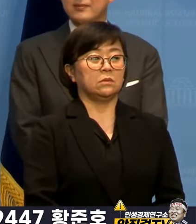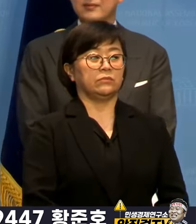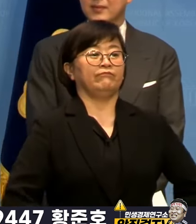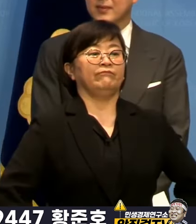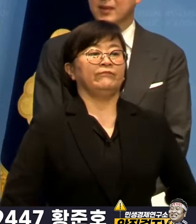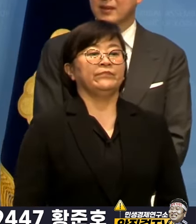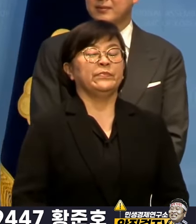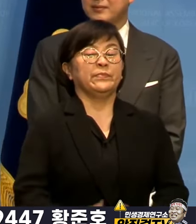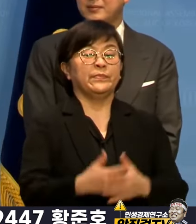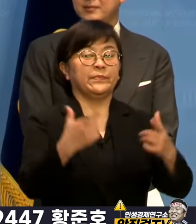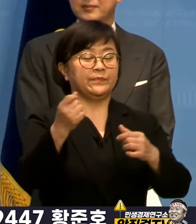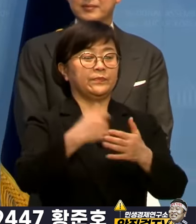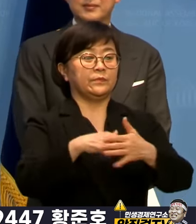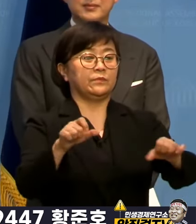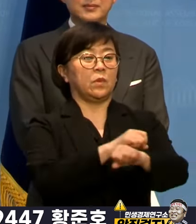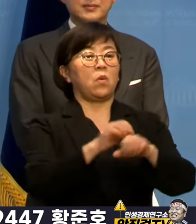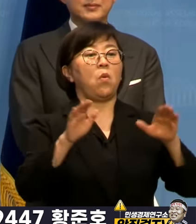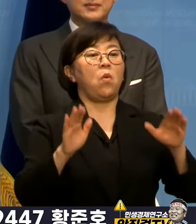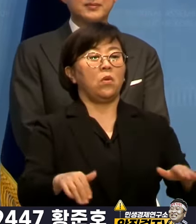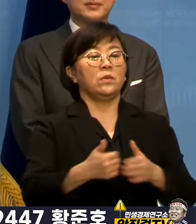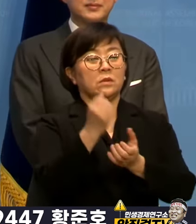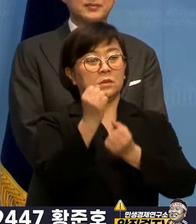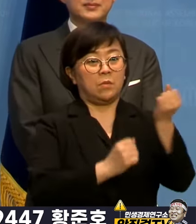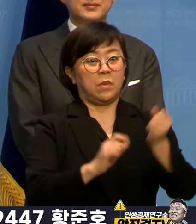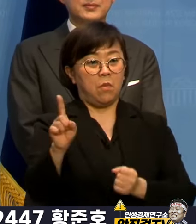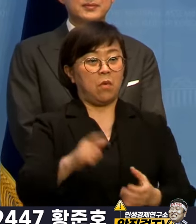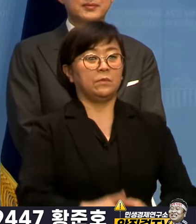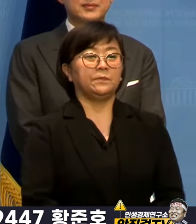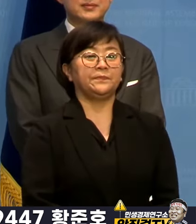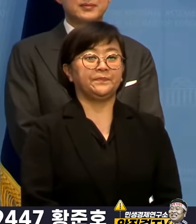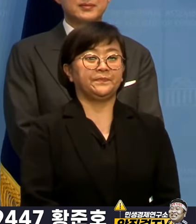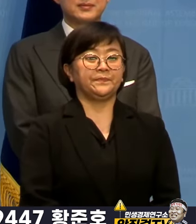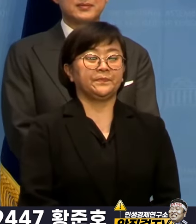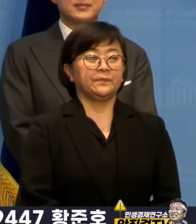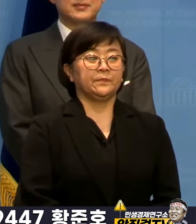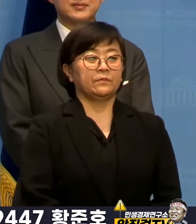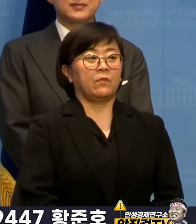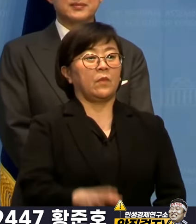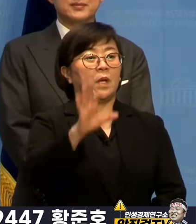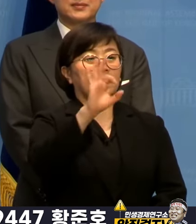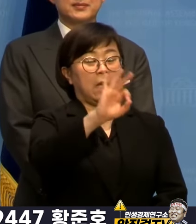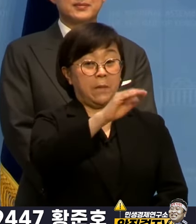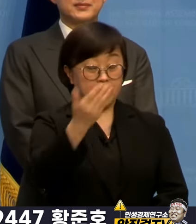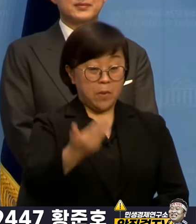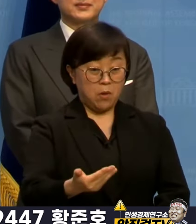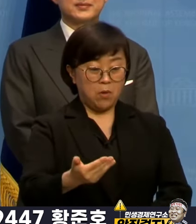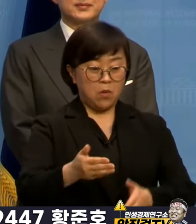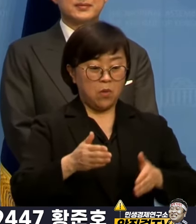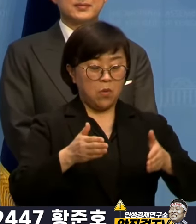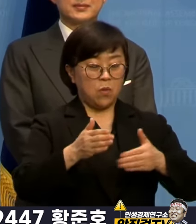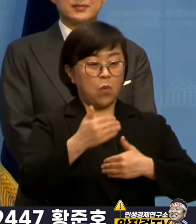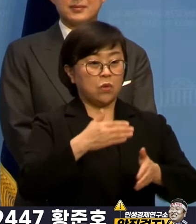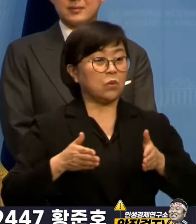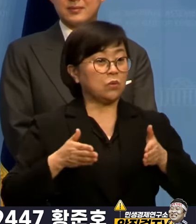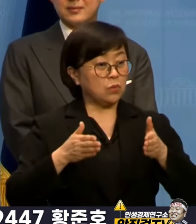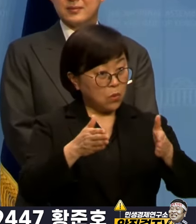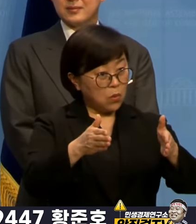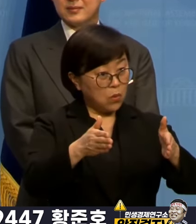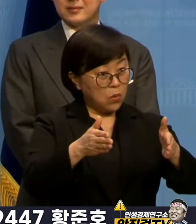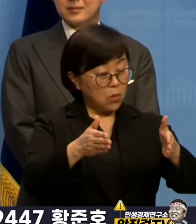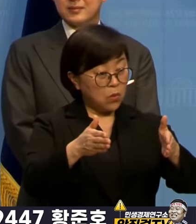예. 맞습니다. 특별히 제가 오늘 기자회견을 하게 된 것은 제가 서울 양평 고속도로 국정농단에